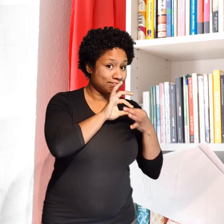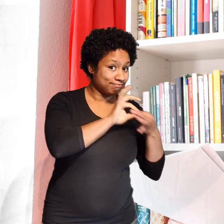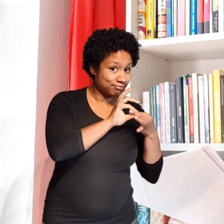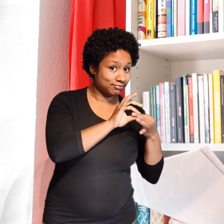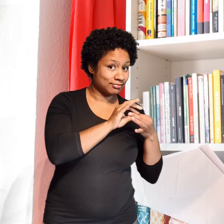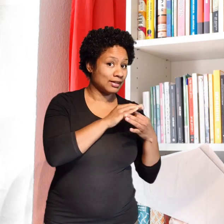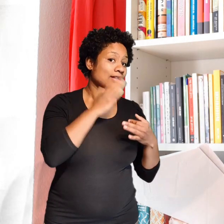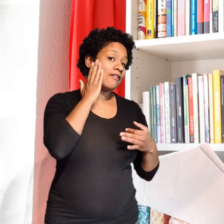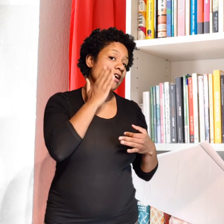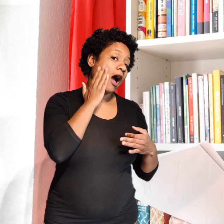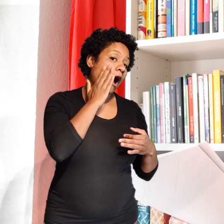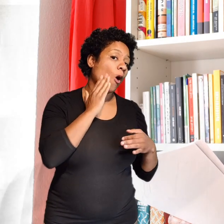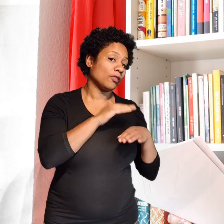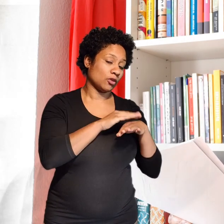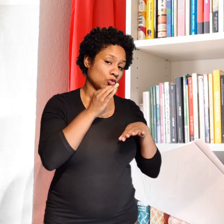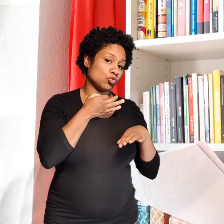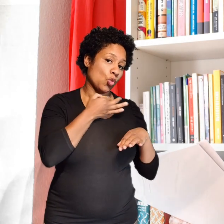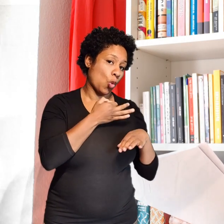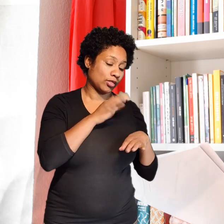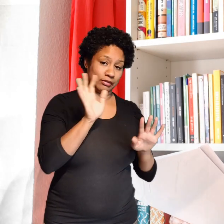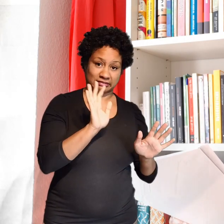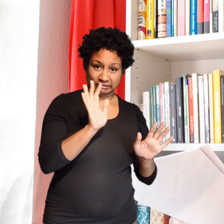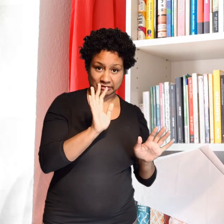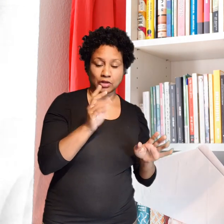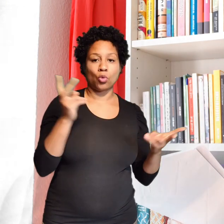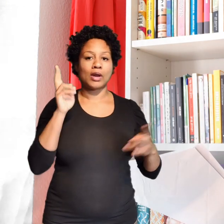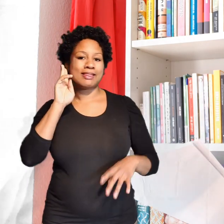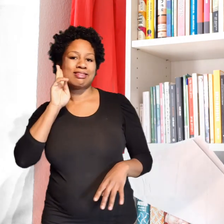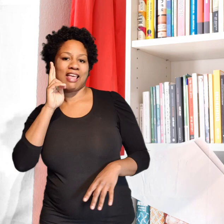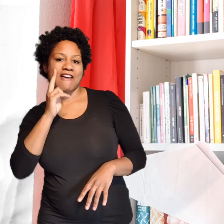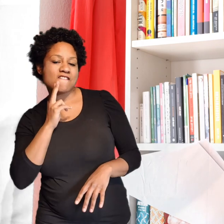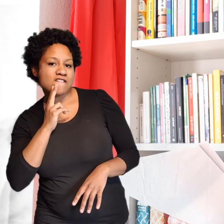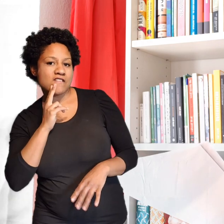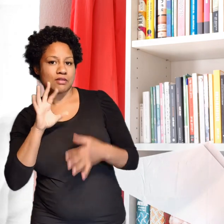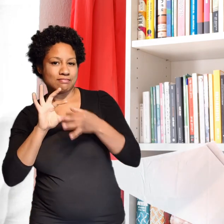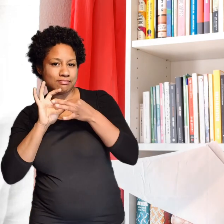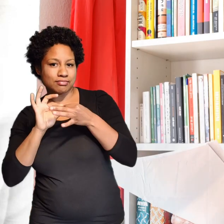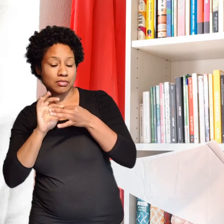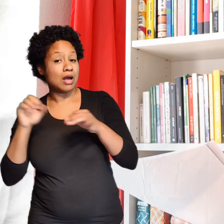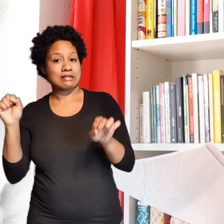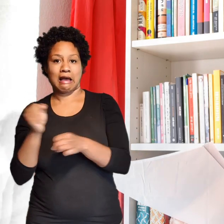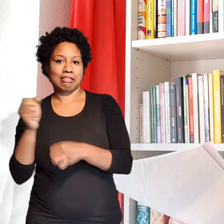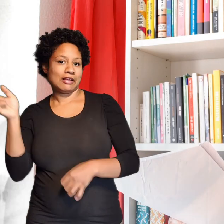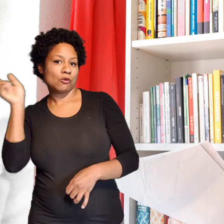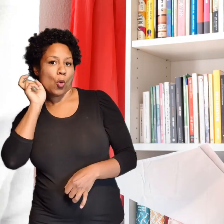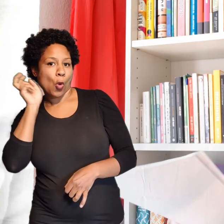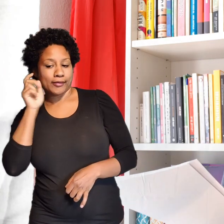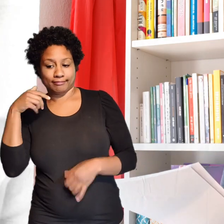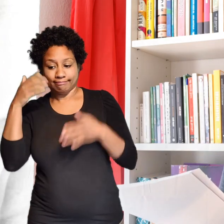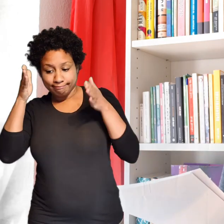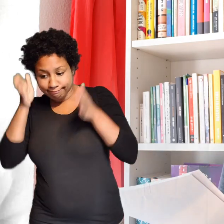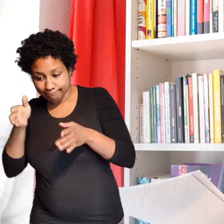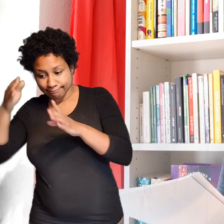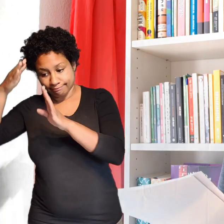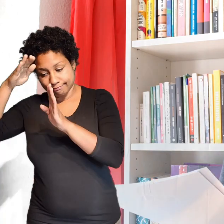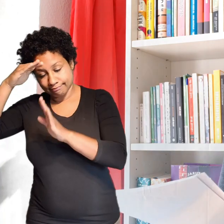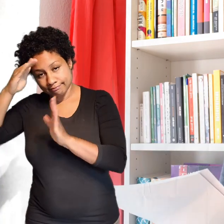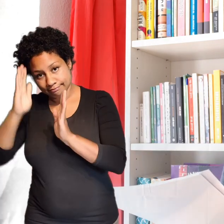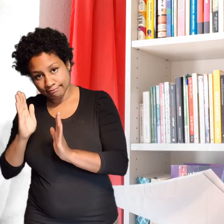eines vermeintlichen Hauttons bzw. bei Deaf um eine Unfähigkeit zu hören handelt. Es